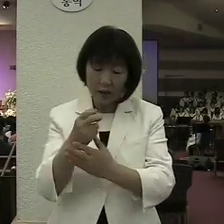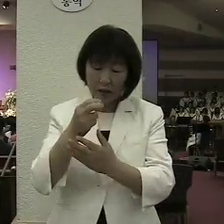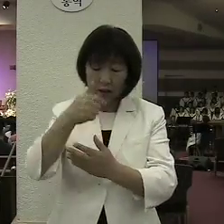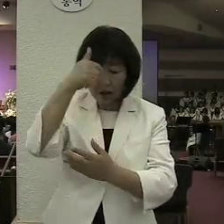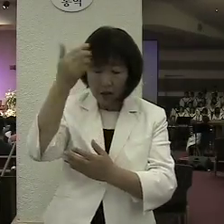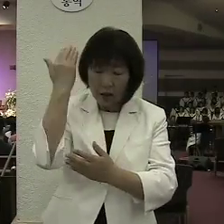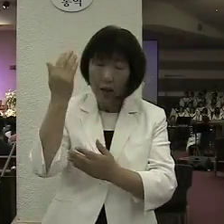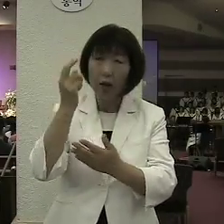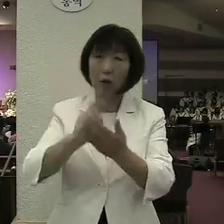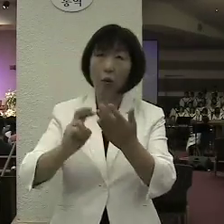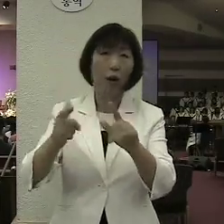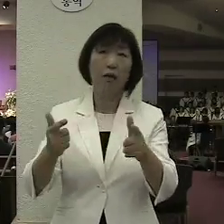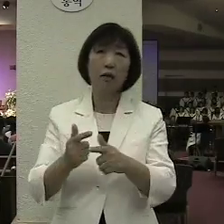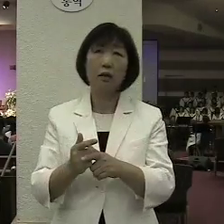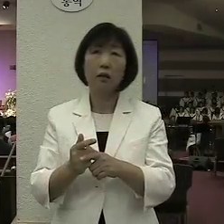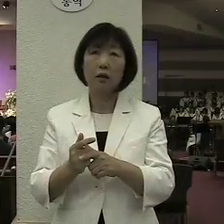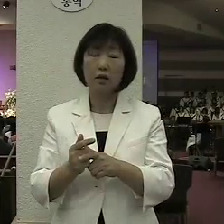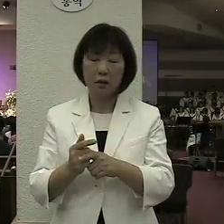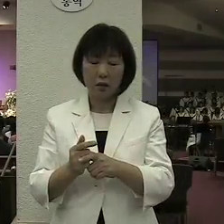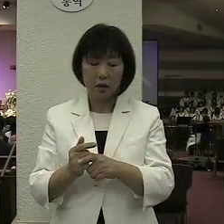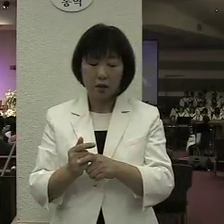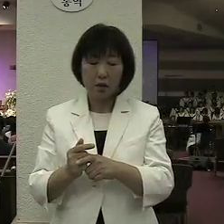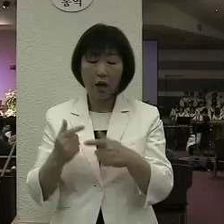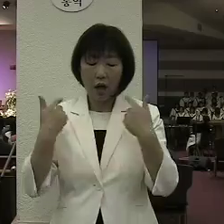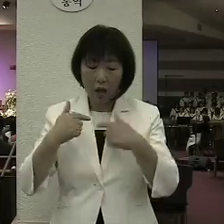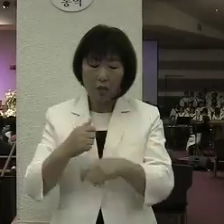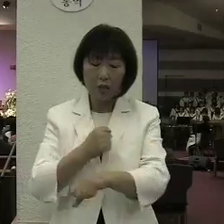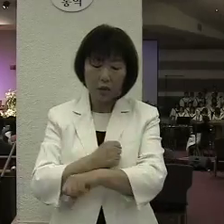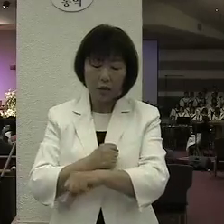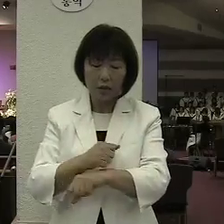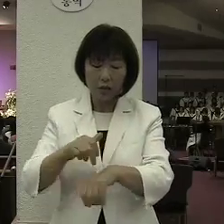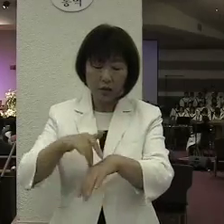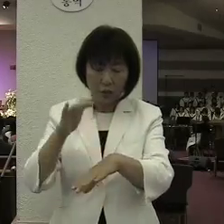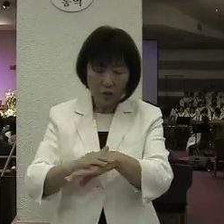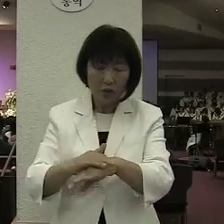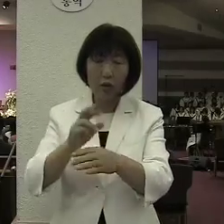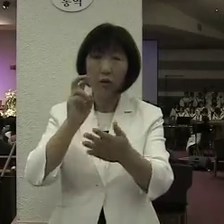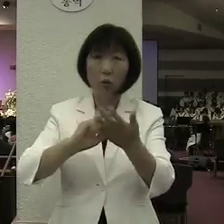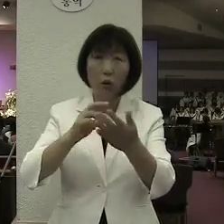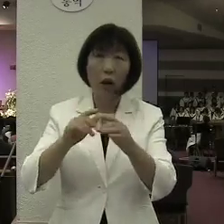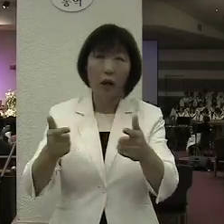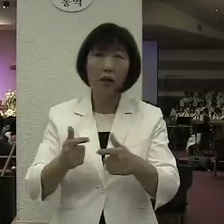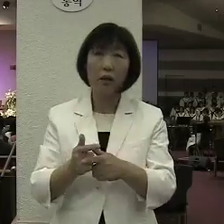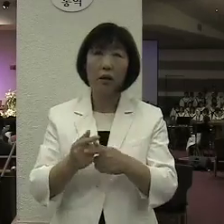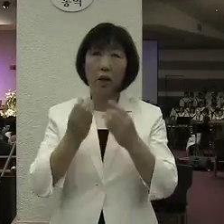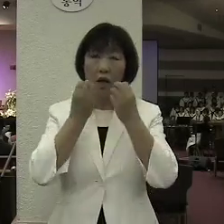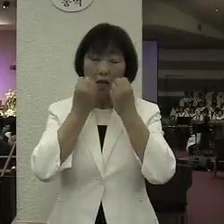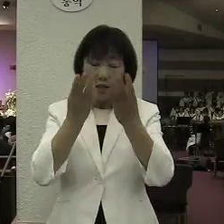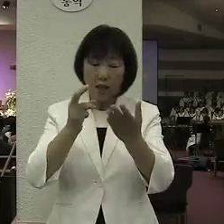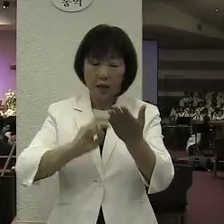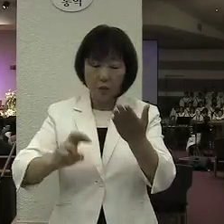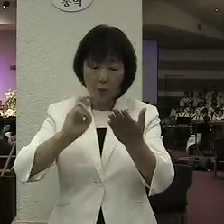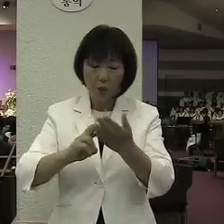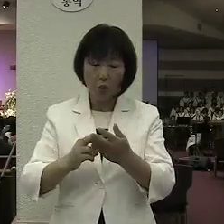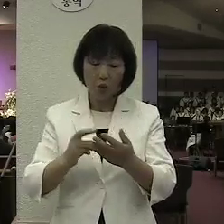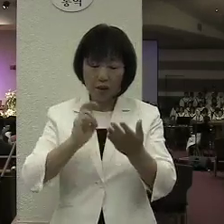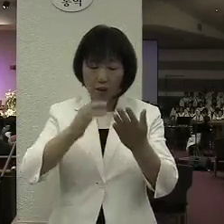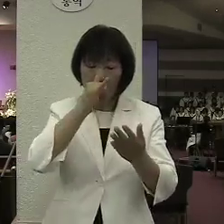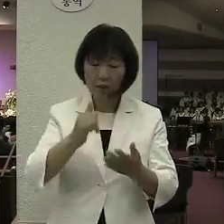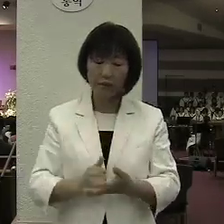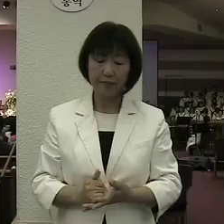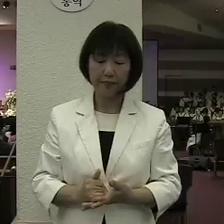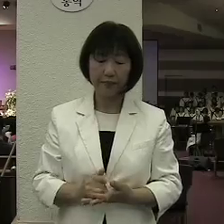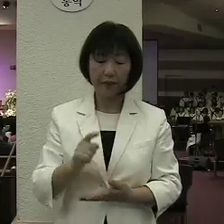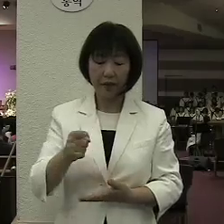보니까 새 노래로 찬양할 수 있습니다. 새 노래로 찬양할 수 있다. 9절의 말씀이 그렇게 나오고 있죠. 새 노래를